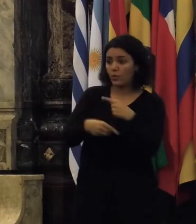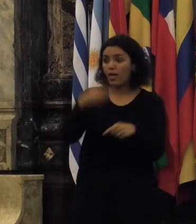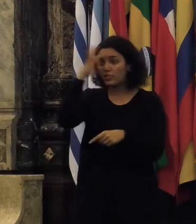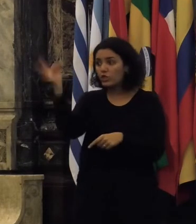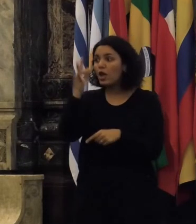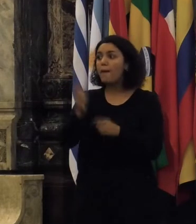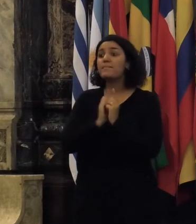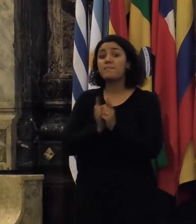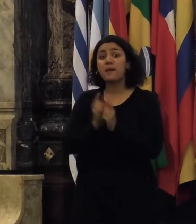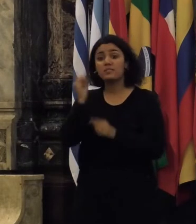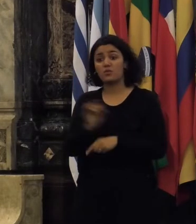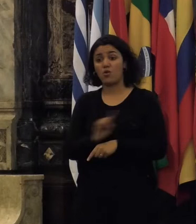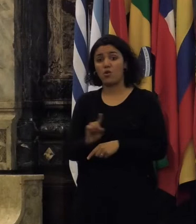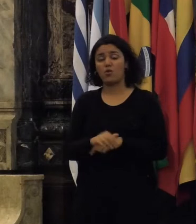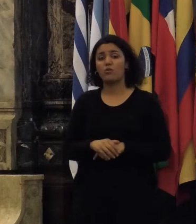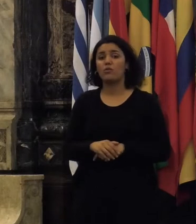teorías?